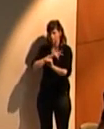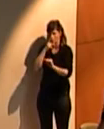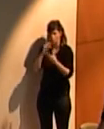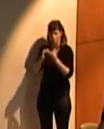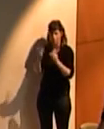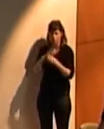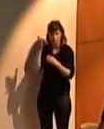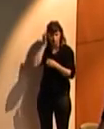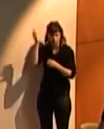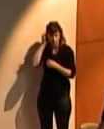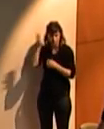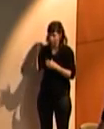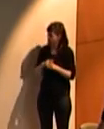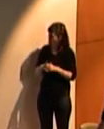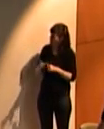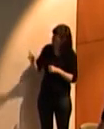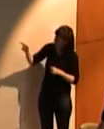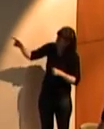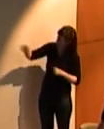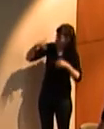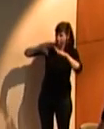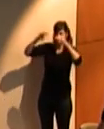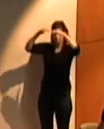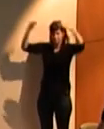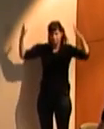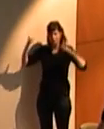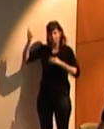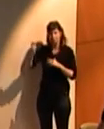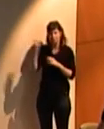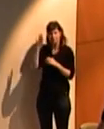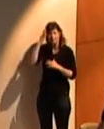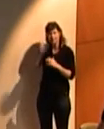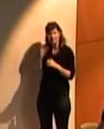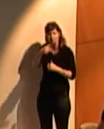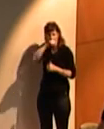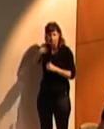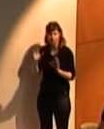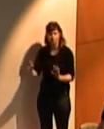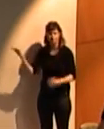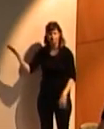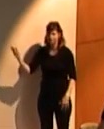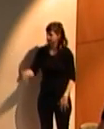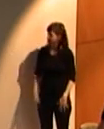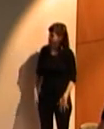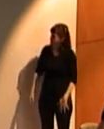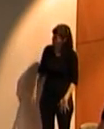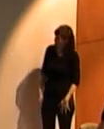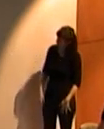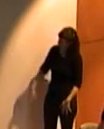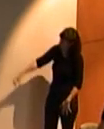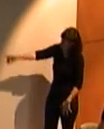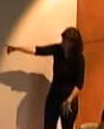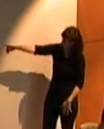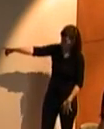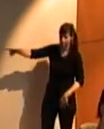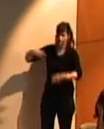l'acoustique. Un abri bus. Donc là, pour ceux qui aiment la nature, c'est... Et l'espace de ressourcement